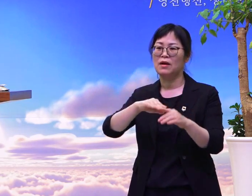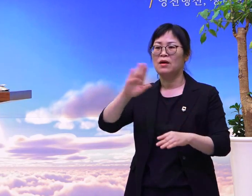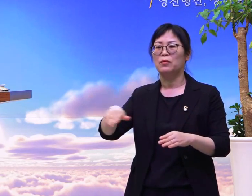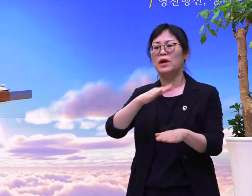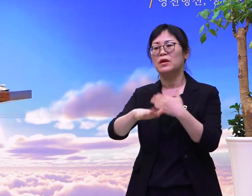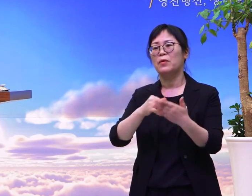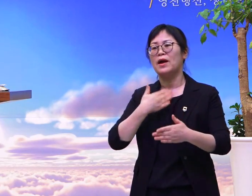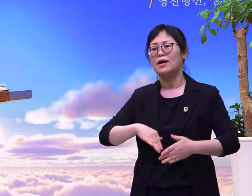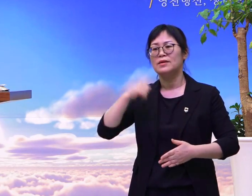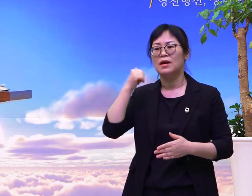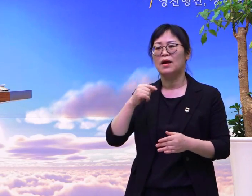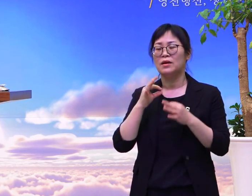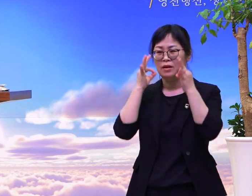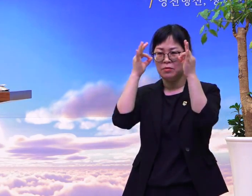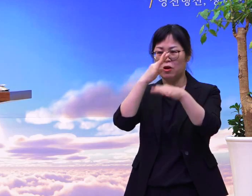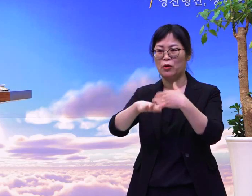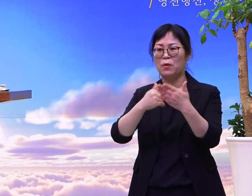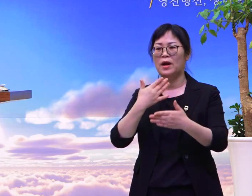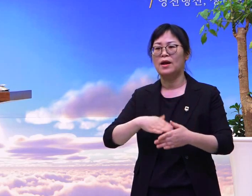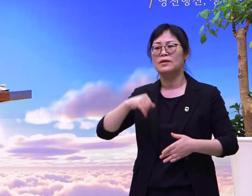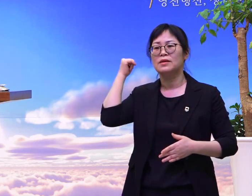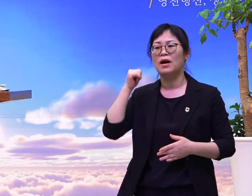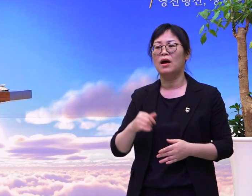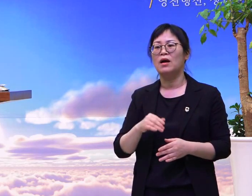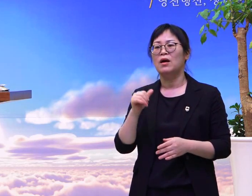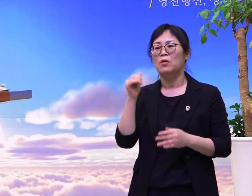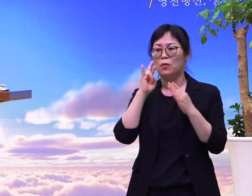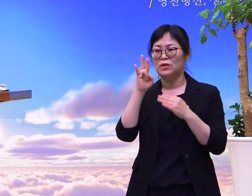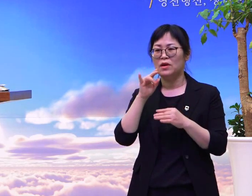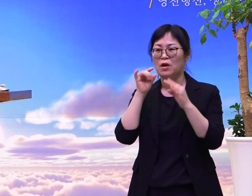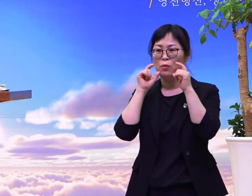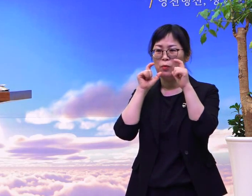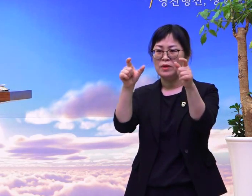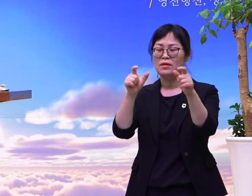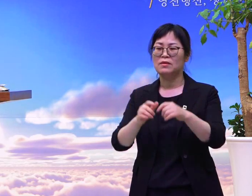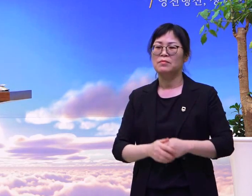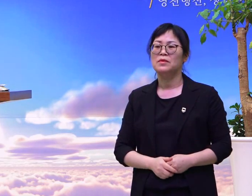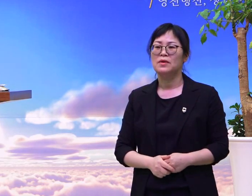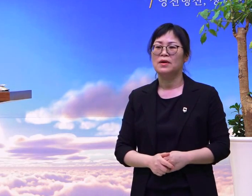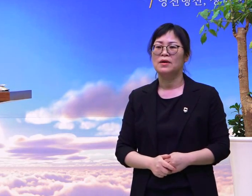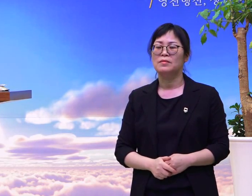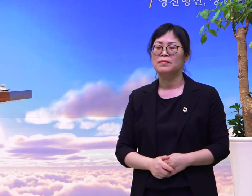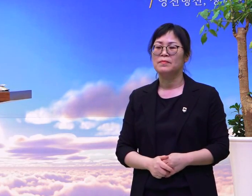힘써 여호와를 알자. 이렇게 호세아가 외쳤습니다.